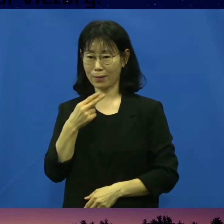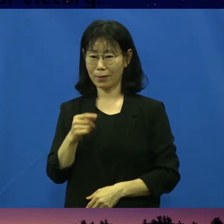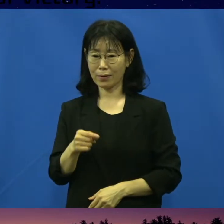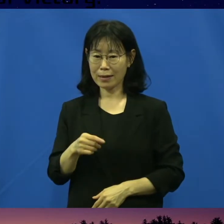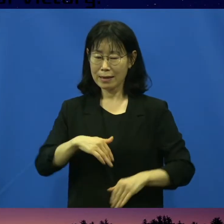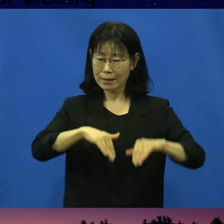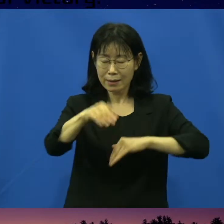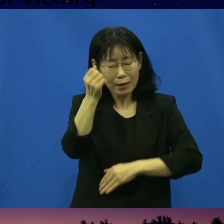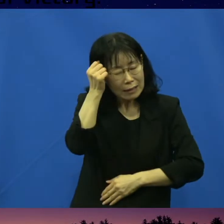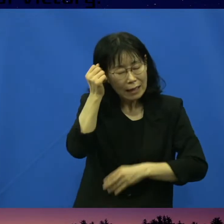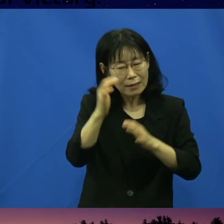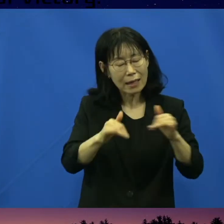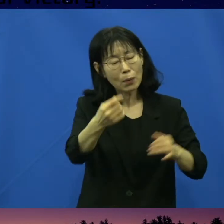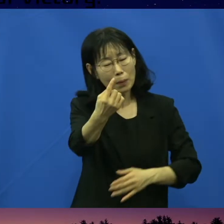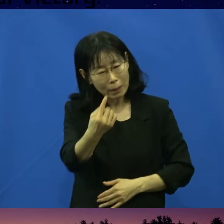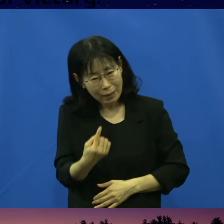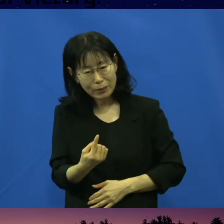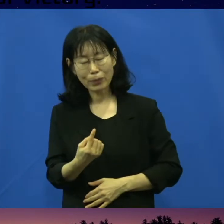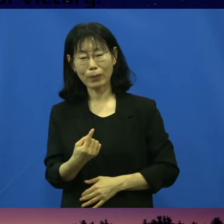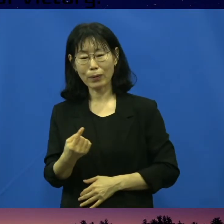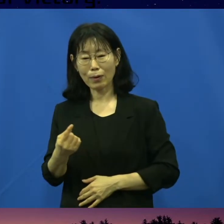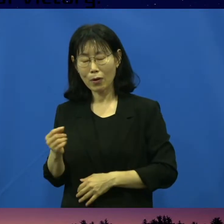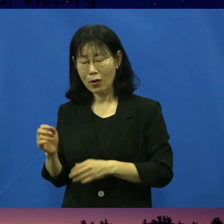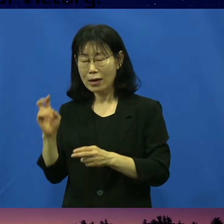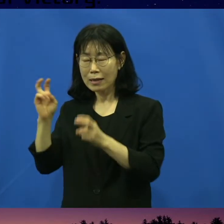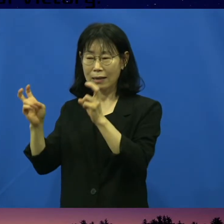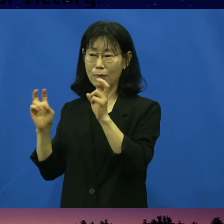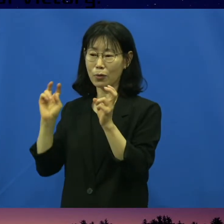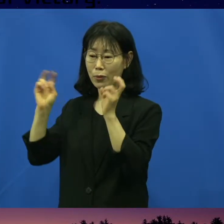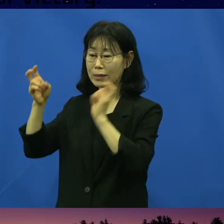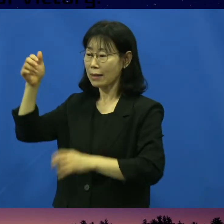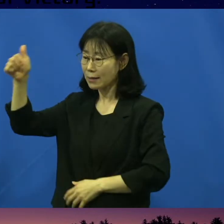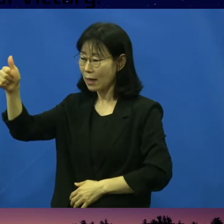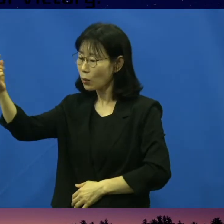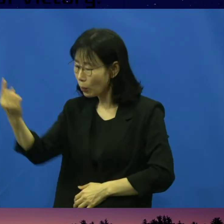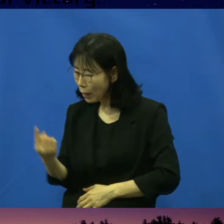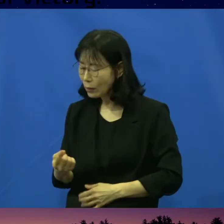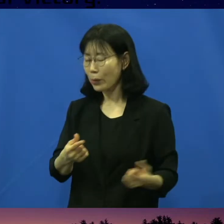노숙자가 오셔도 그렇고 뭐 누구든지 똑같이 엎드려야 돼.